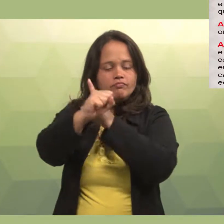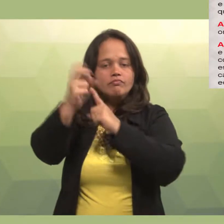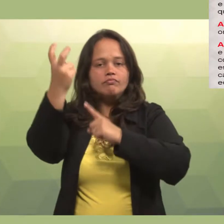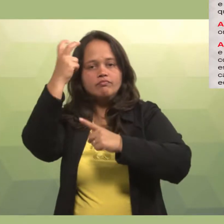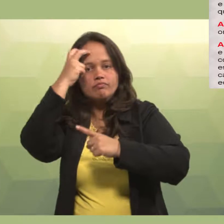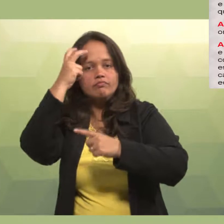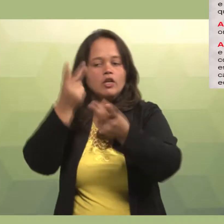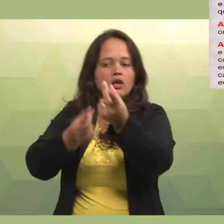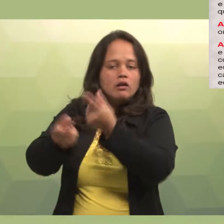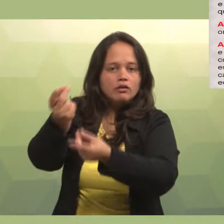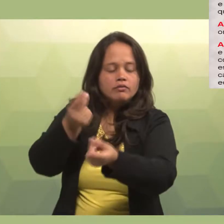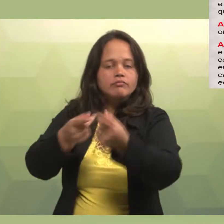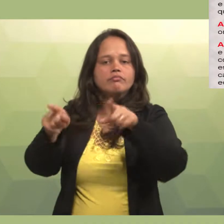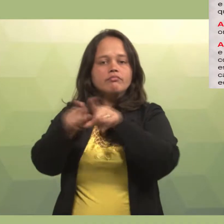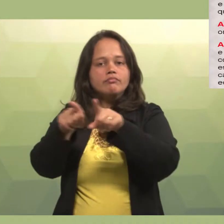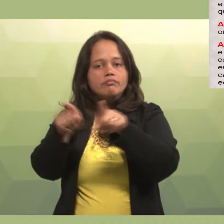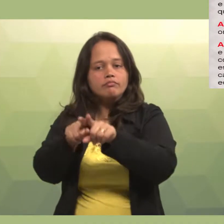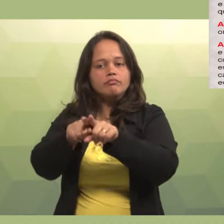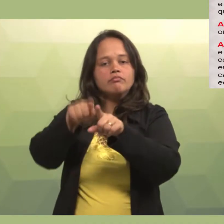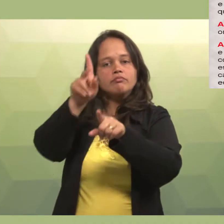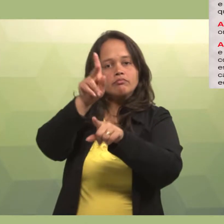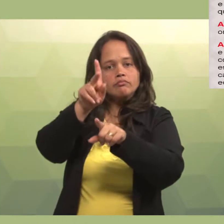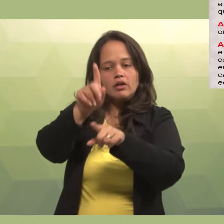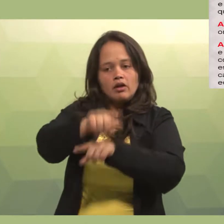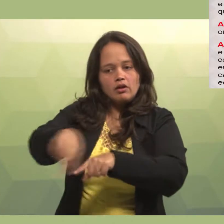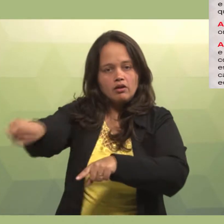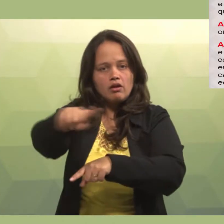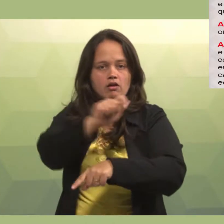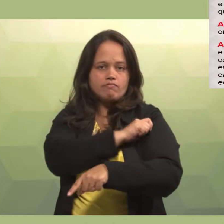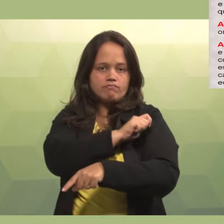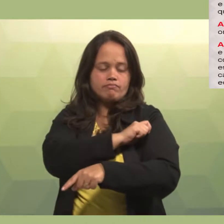da economia e dos educandos.